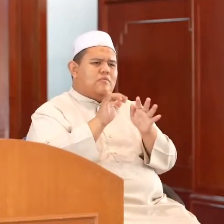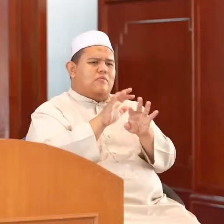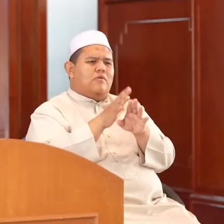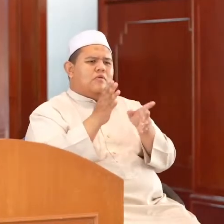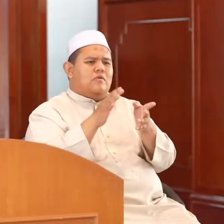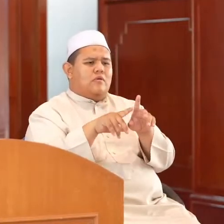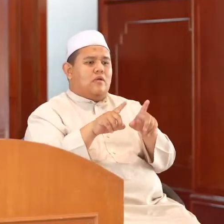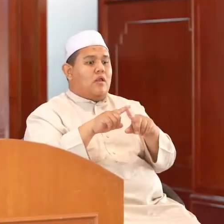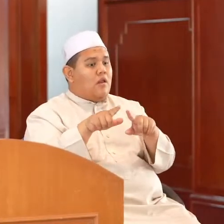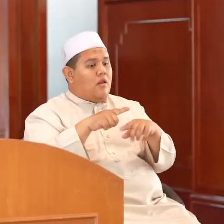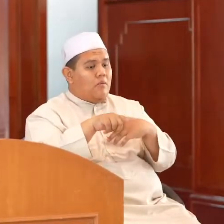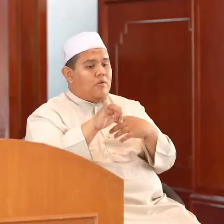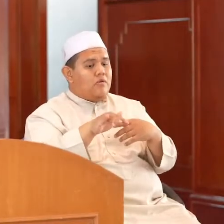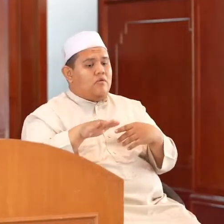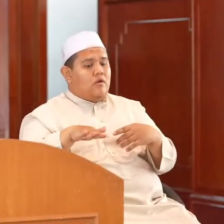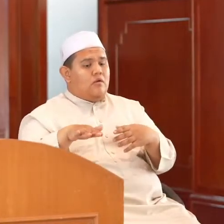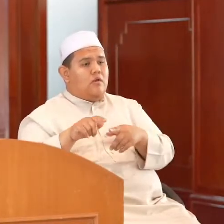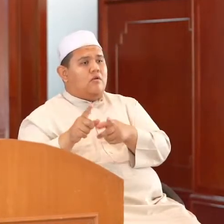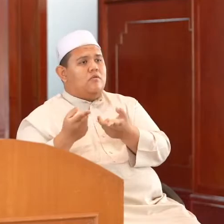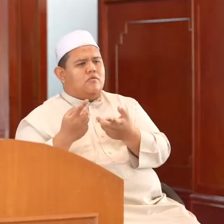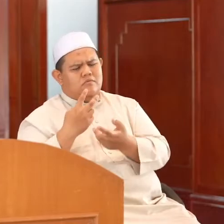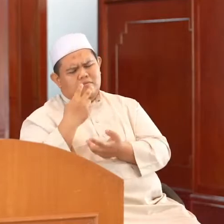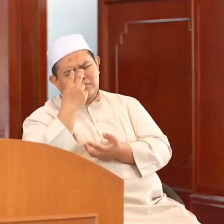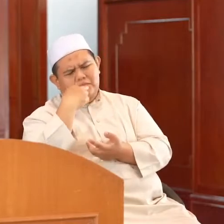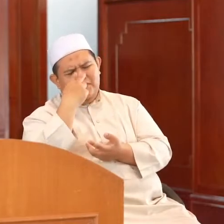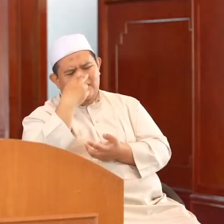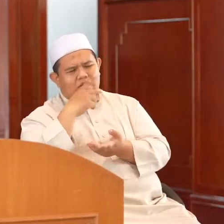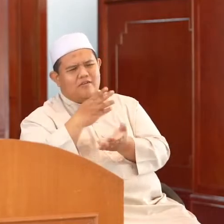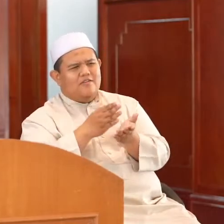lepas kena macam tu, berjerit budak.